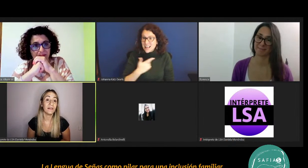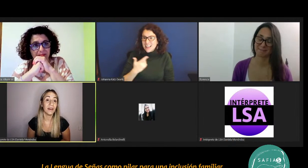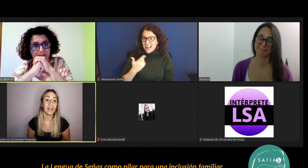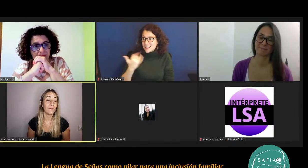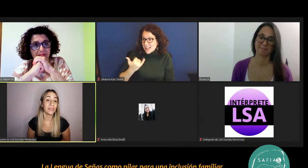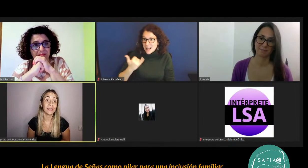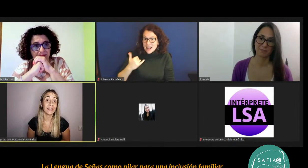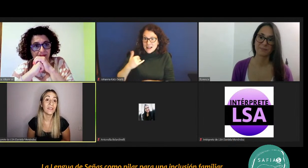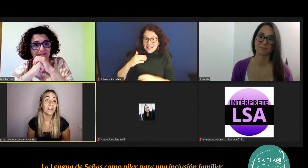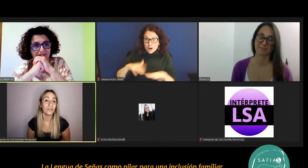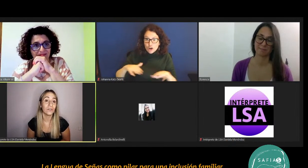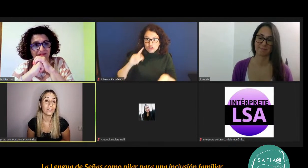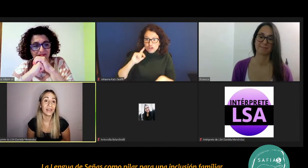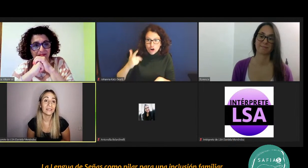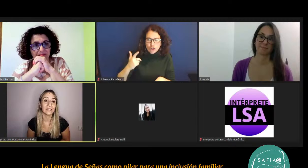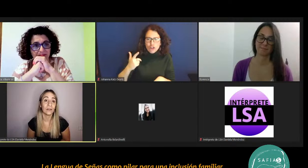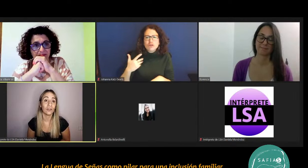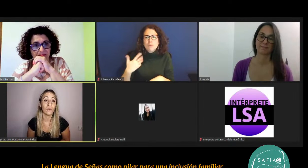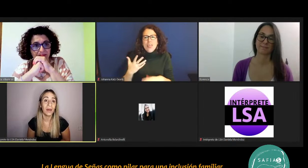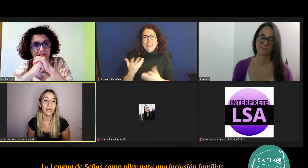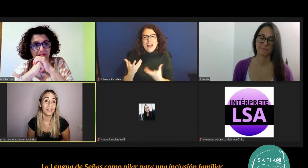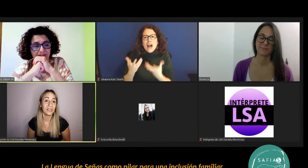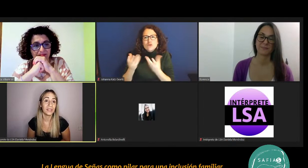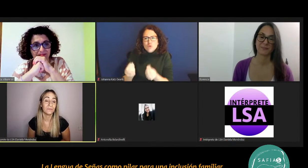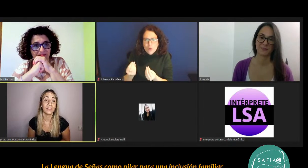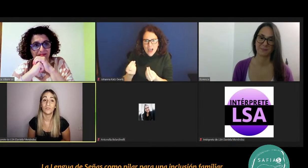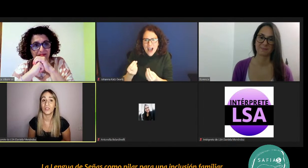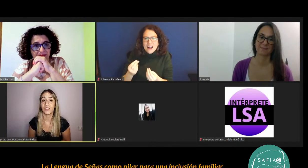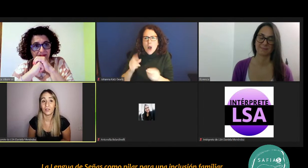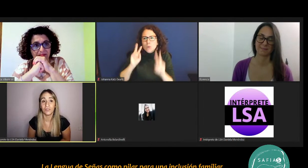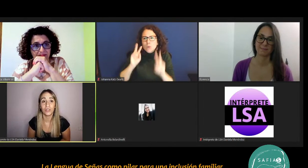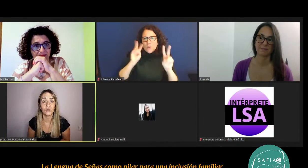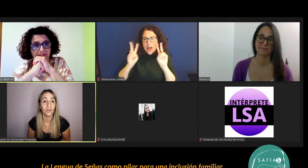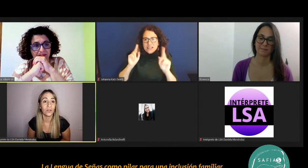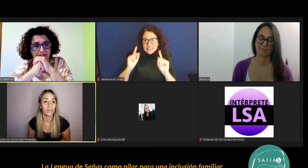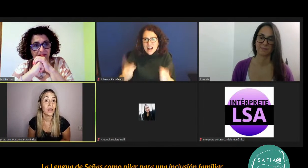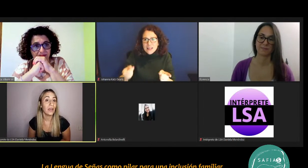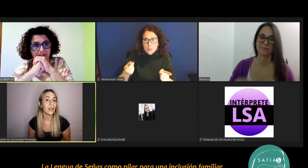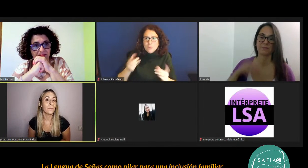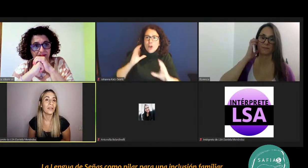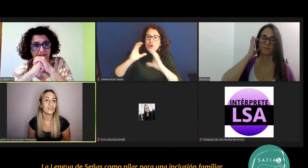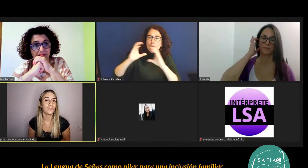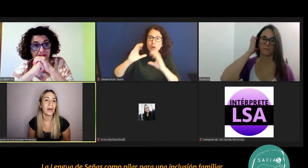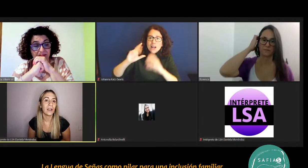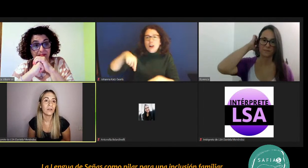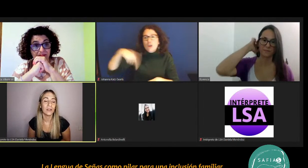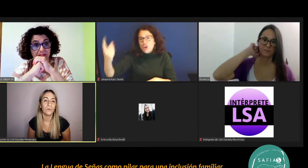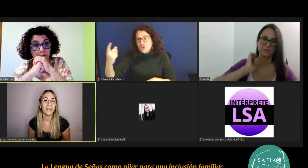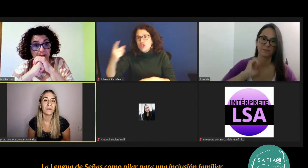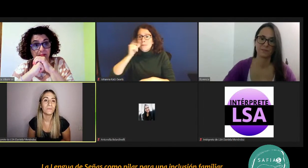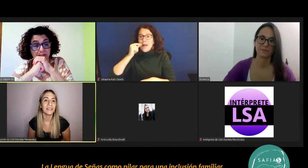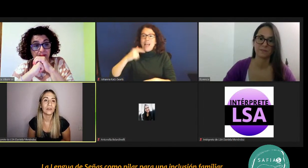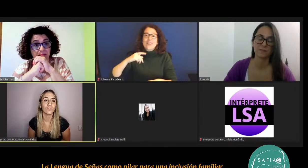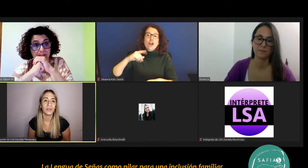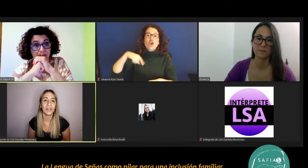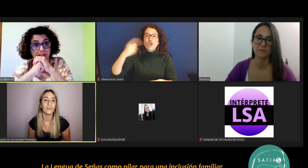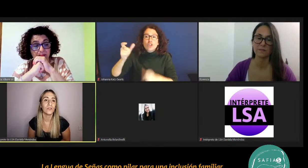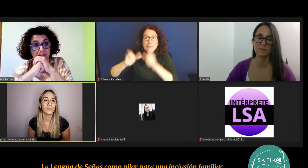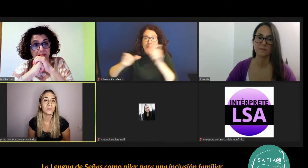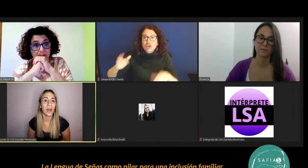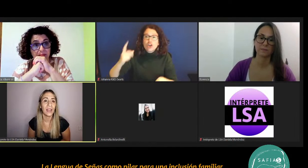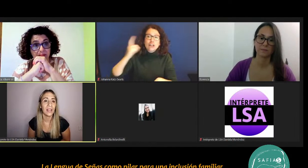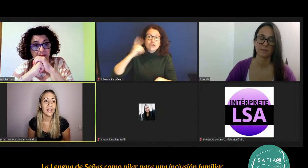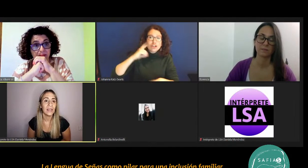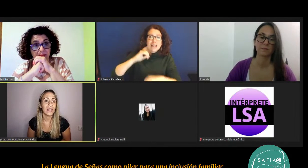de trabajar la lengua de señas dentro de casa, con los padres oyentes con chicos sordos, que puedan ayudarlos, que los padres también se acostumbren a esto